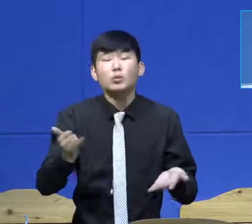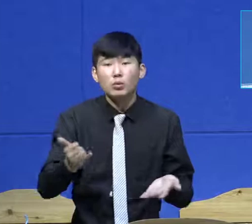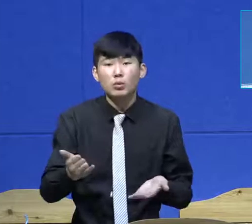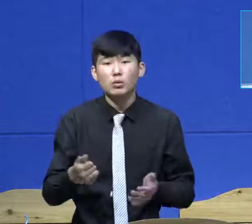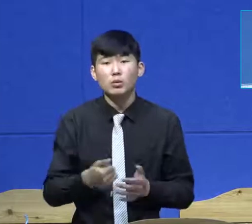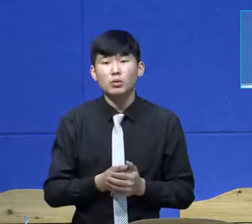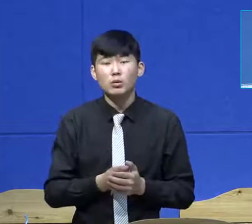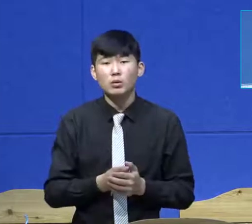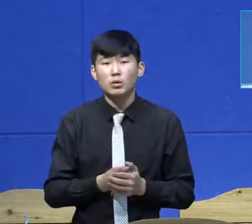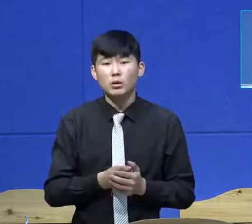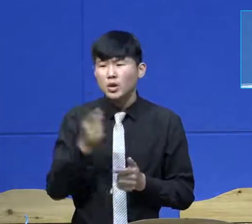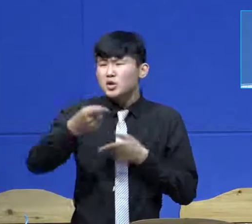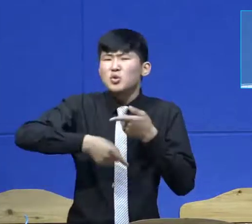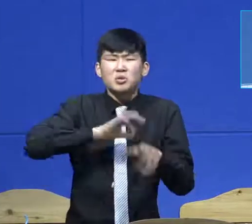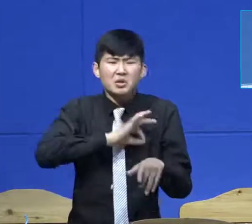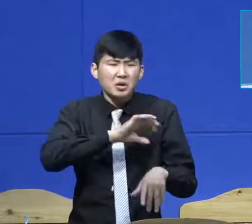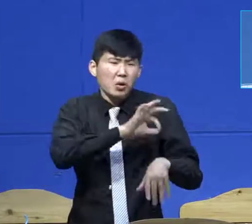уу?